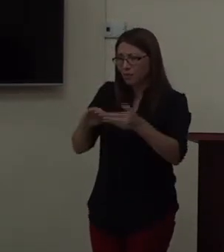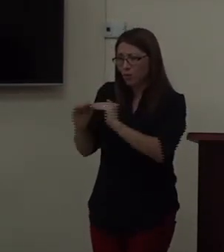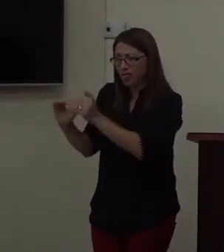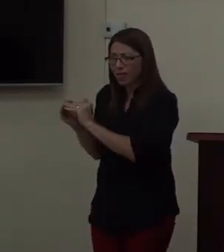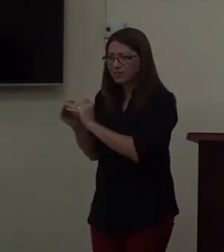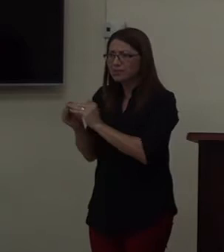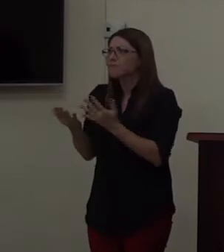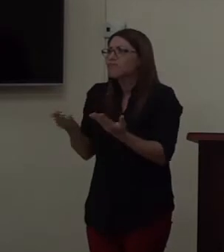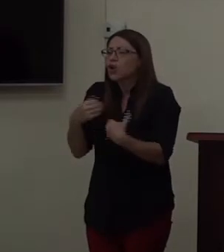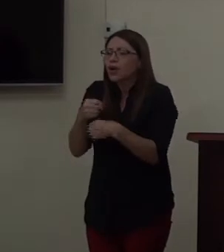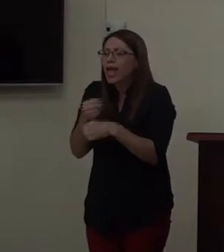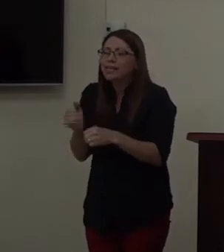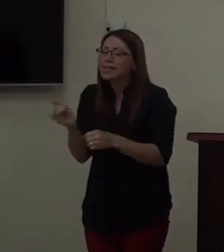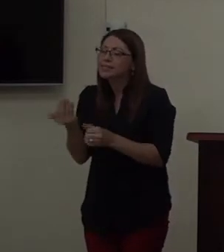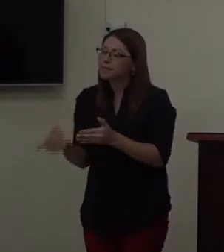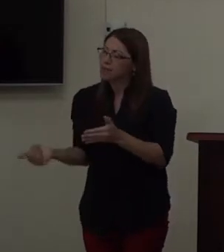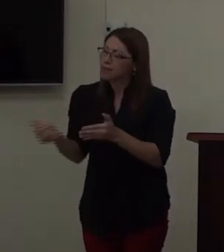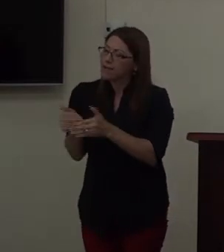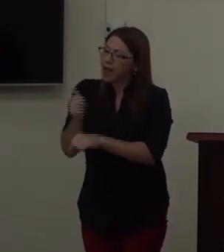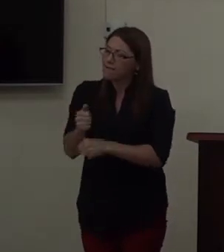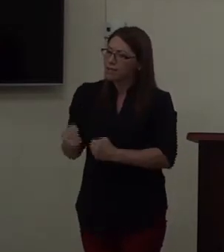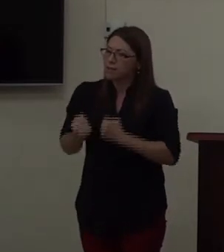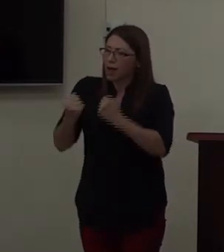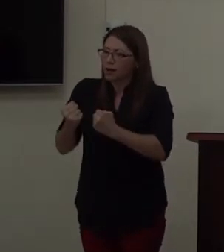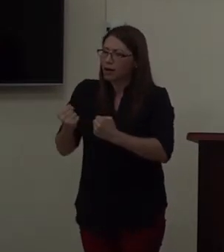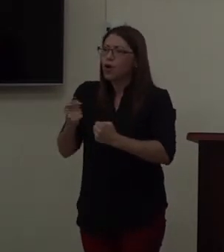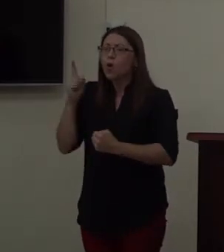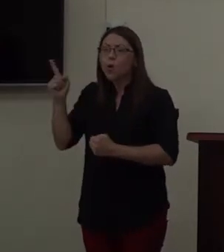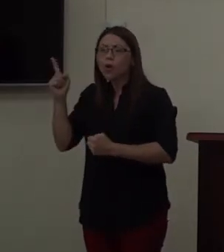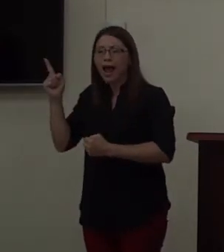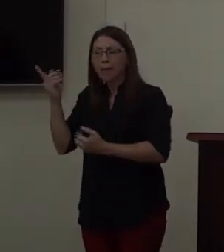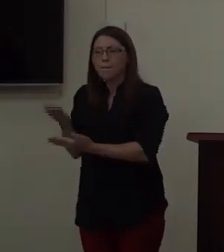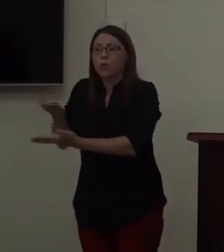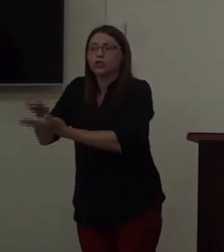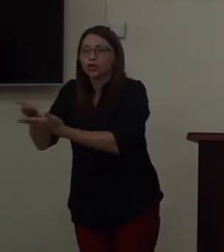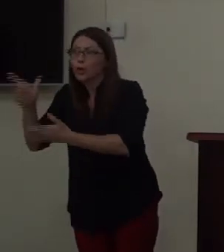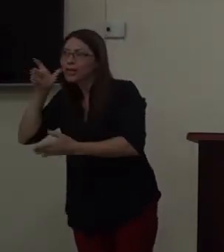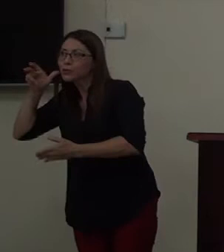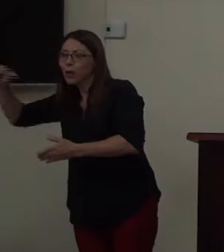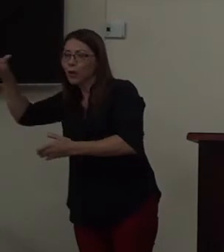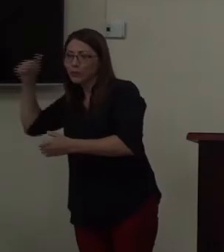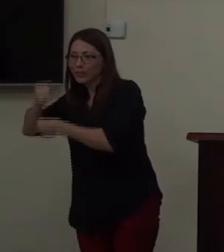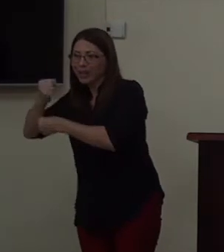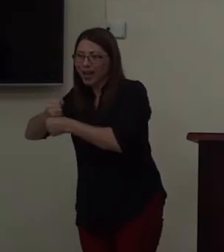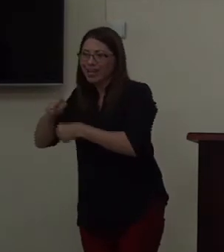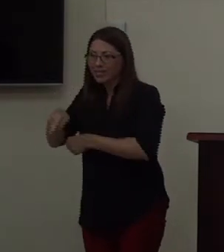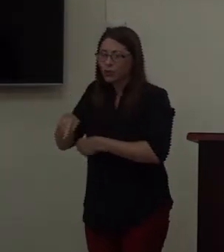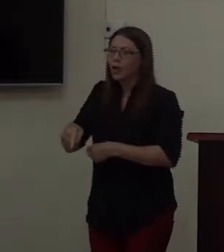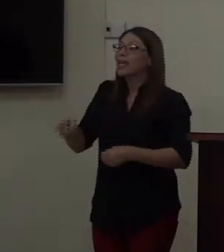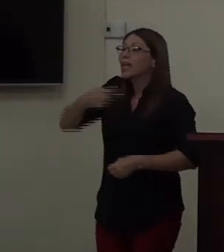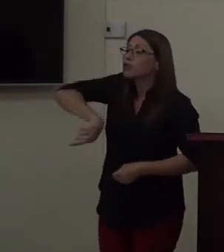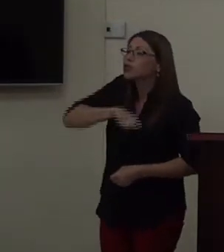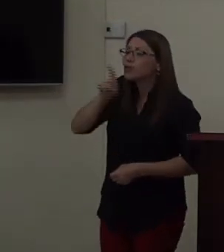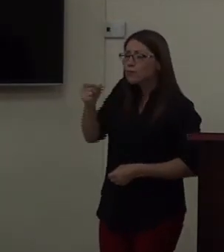básicamente lo que hace es reafirmar una posición que he escuchado a otros que también trabajan en estas situaciones, es que tenemos que tener muy claro que